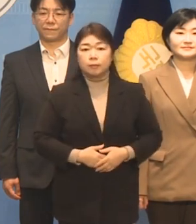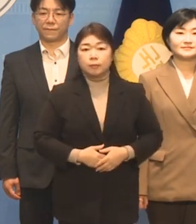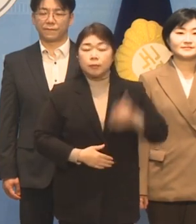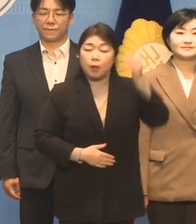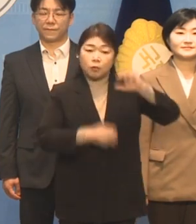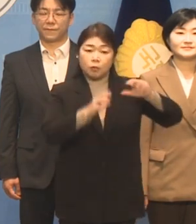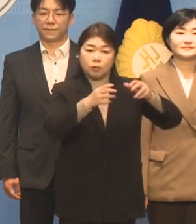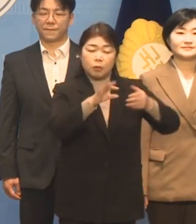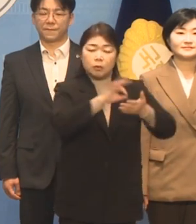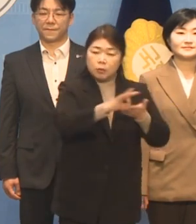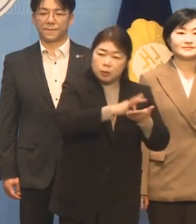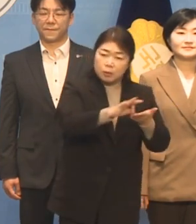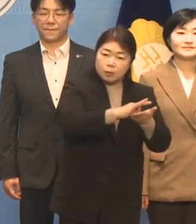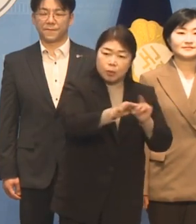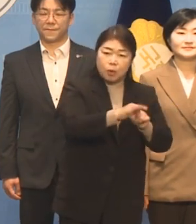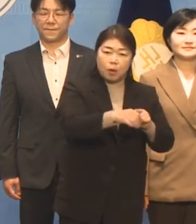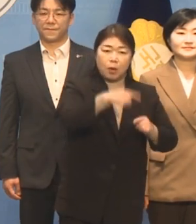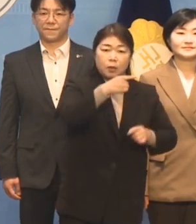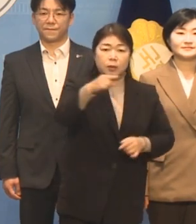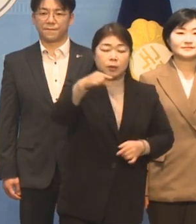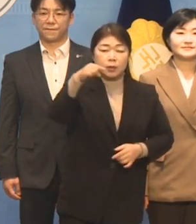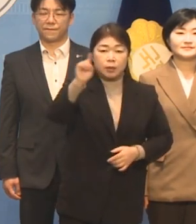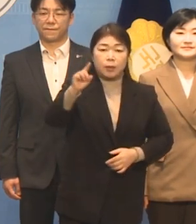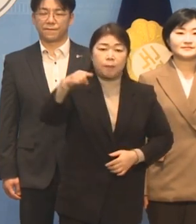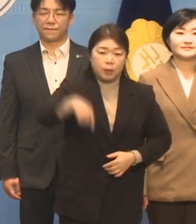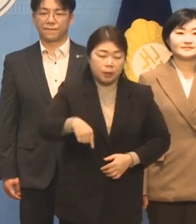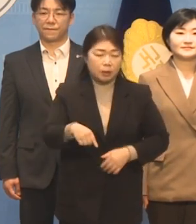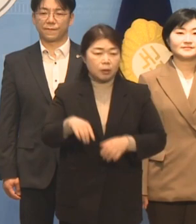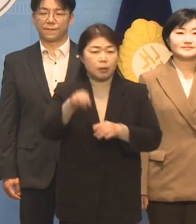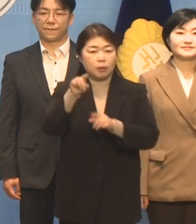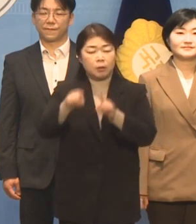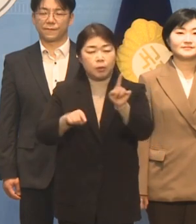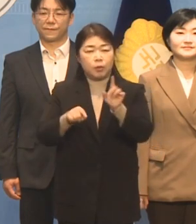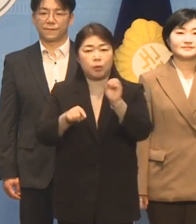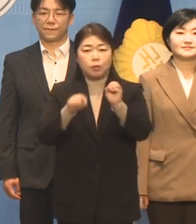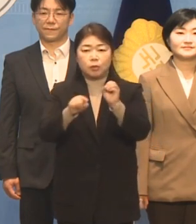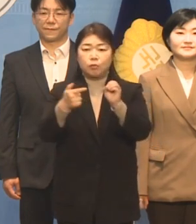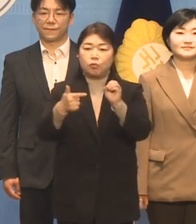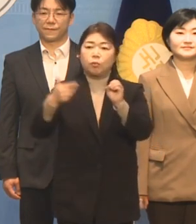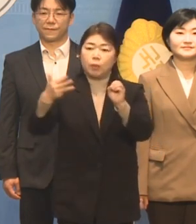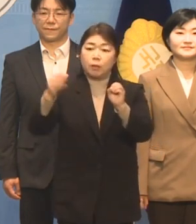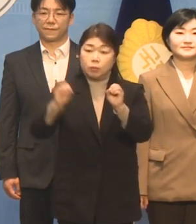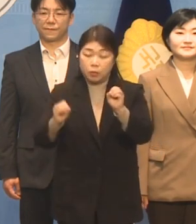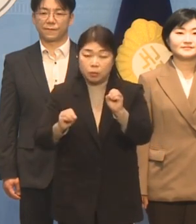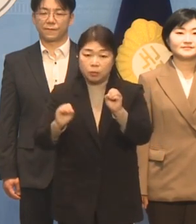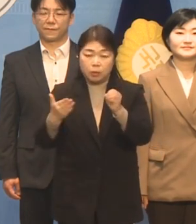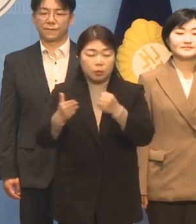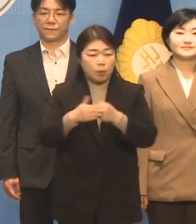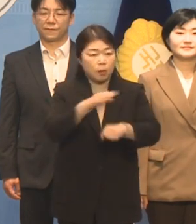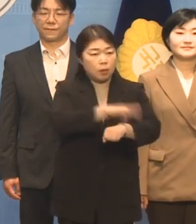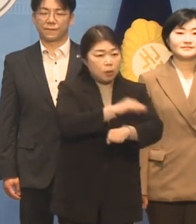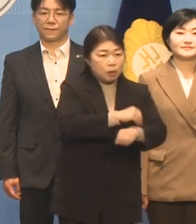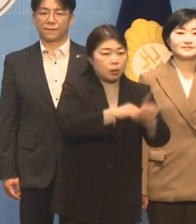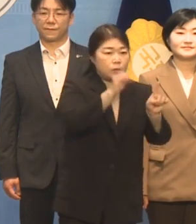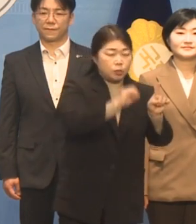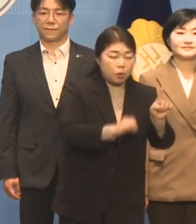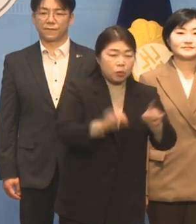한국의 관련 지출은 GDP 대비 0.68%로 스웨덴의 1%나